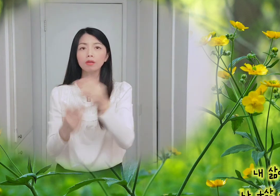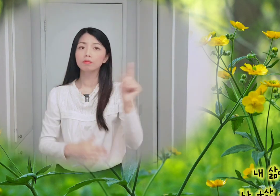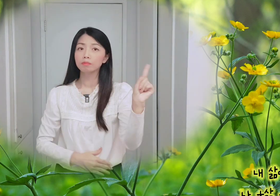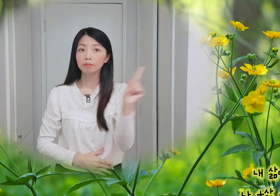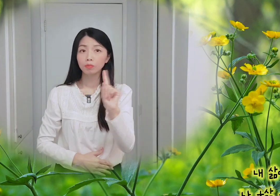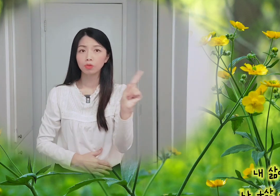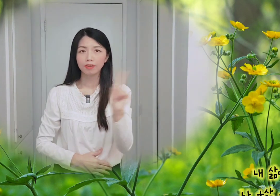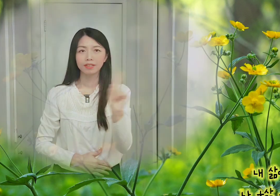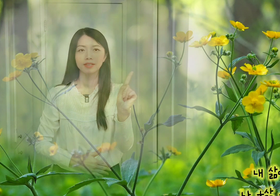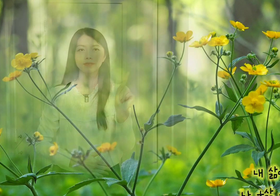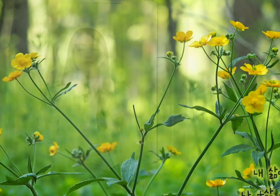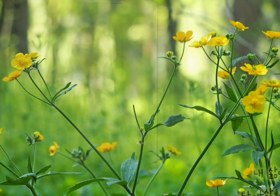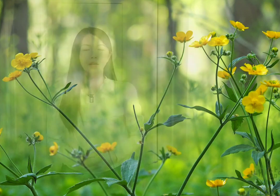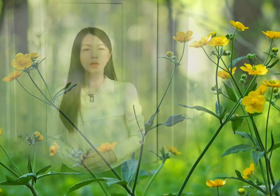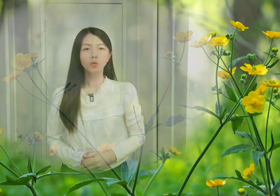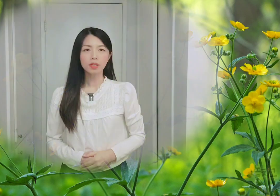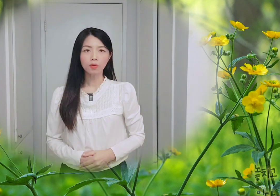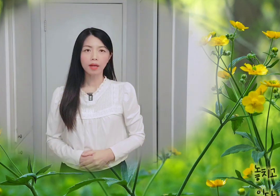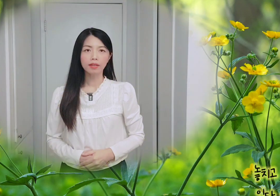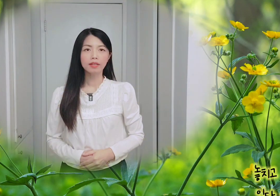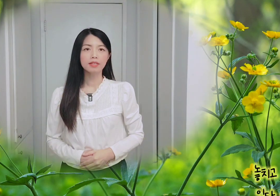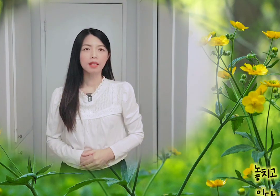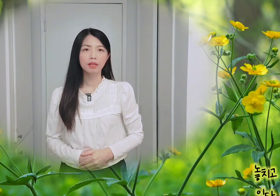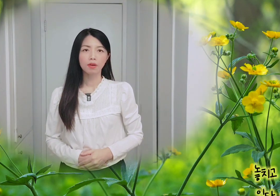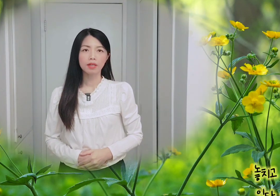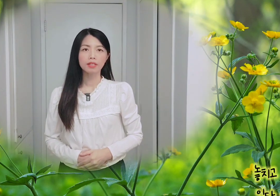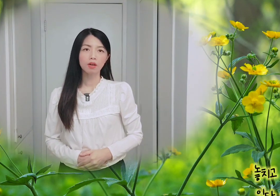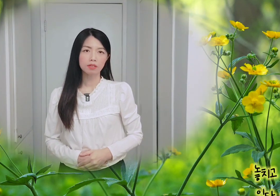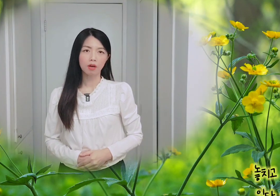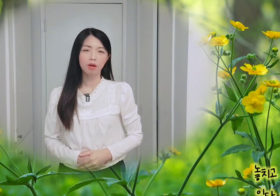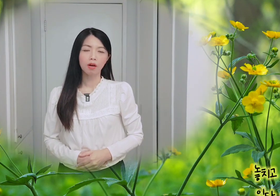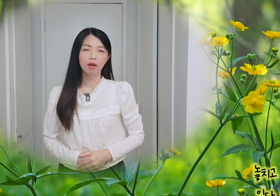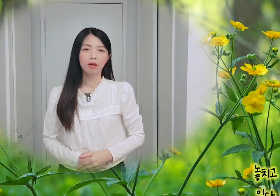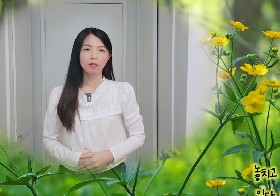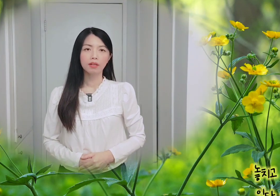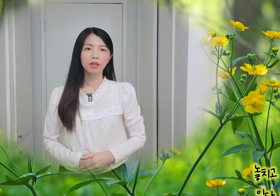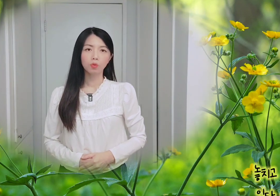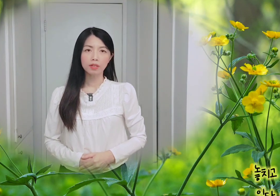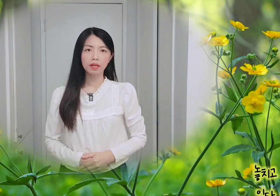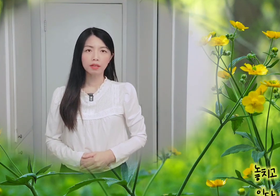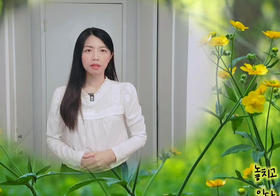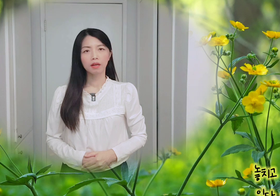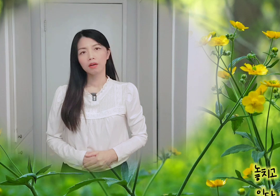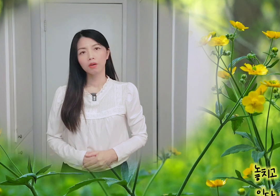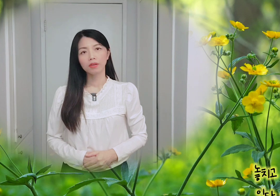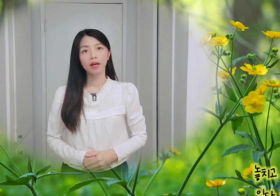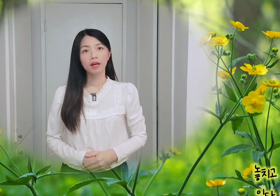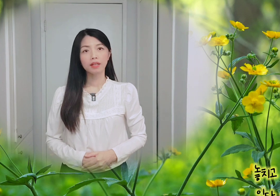소중한 건 무엇인지. 놓치고 사는 인생이 되기 싫었어. 일단